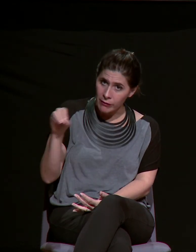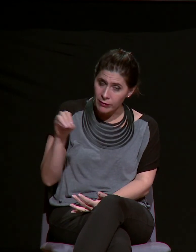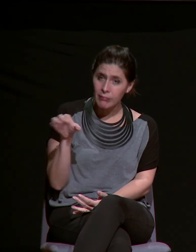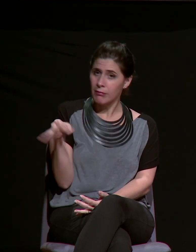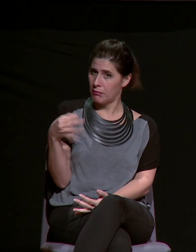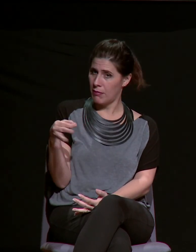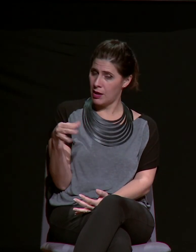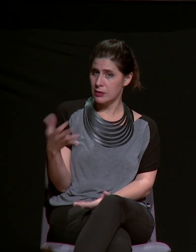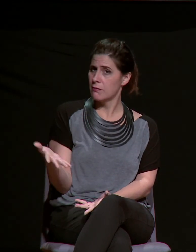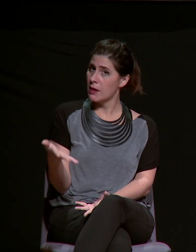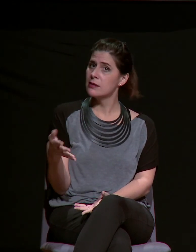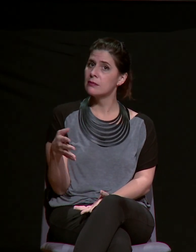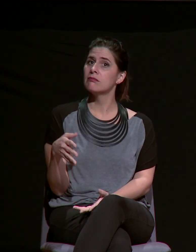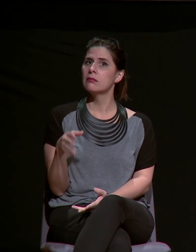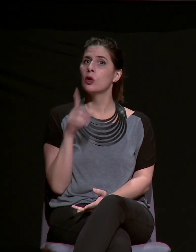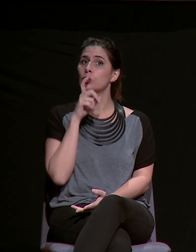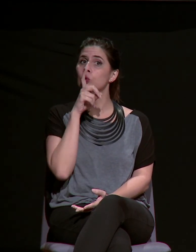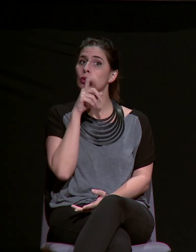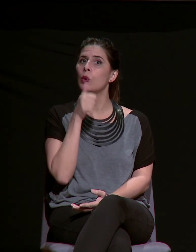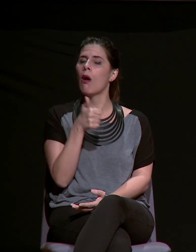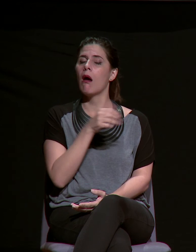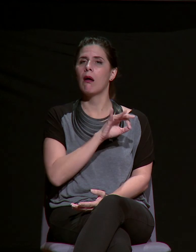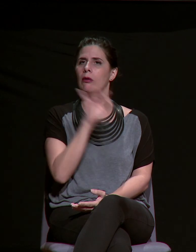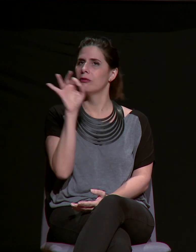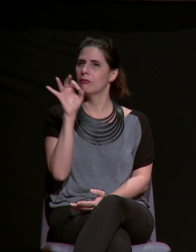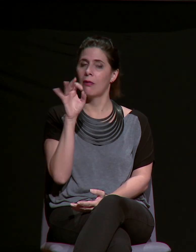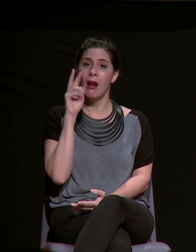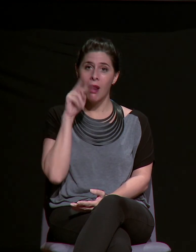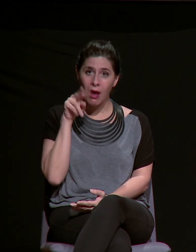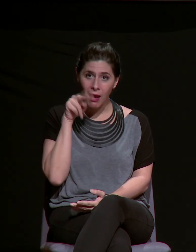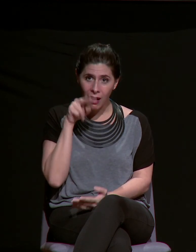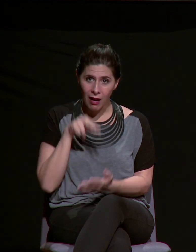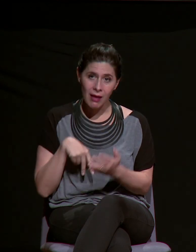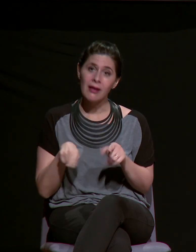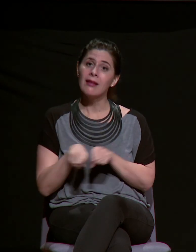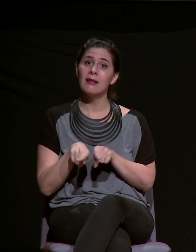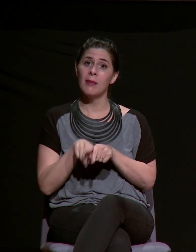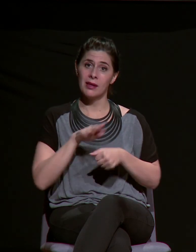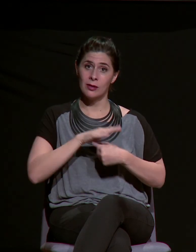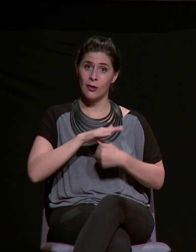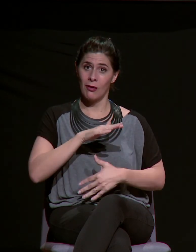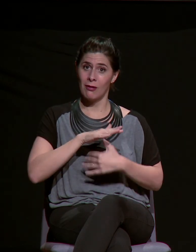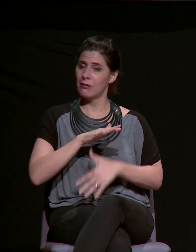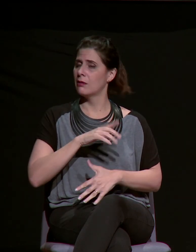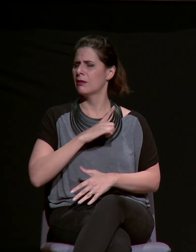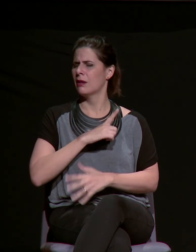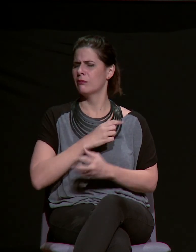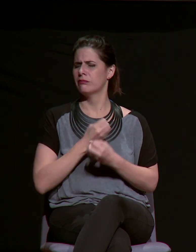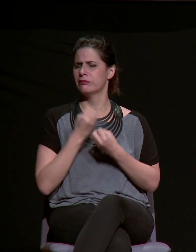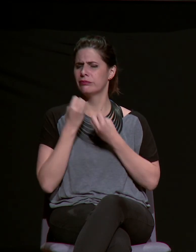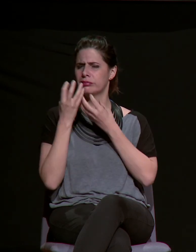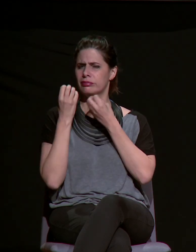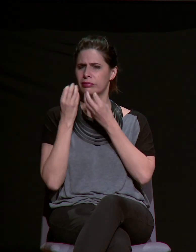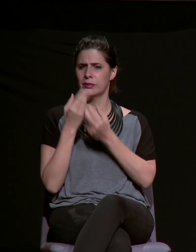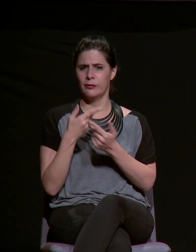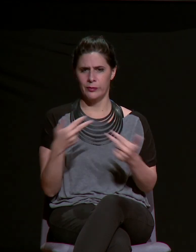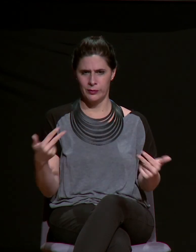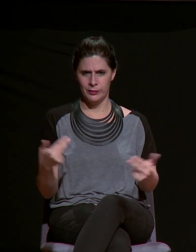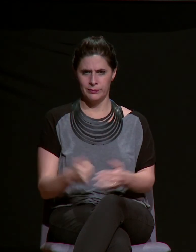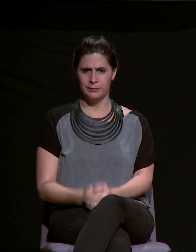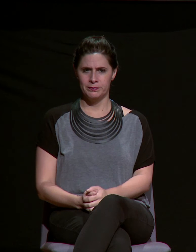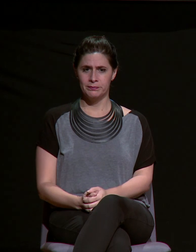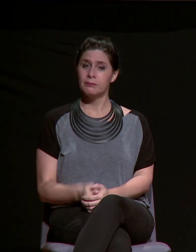saboroso encontrar causas nas notas de rodapé. Sobre os materiais didáticos, o que eu posso dizer é